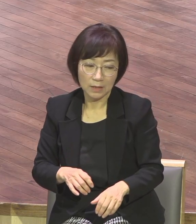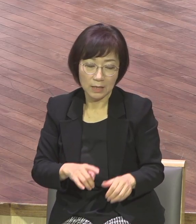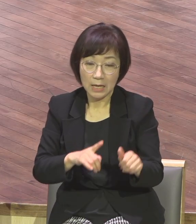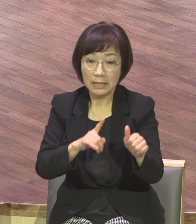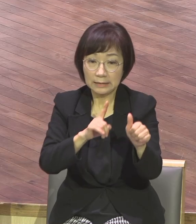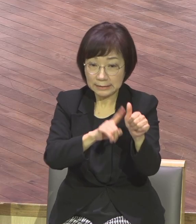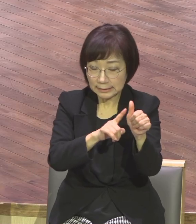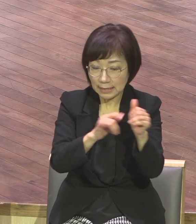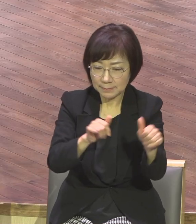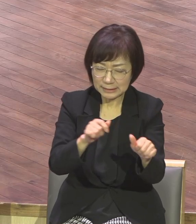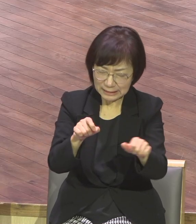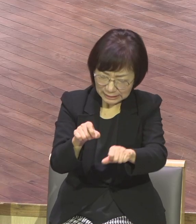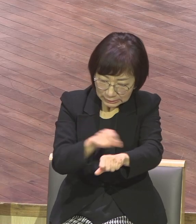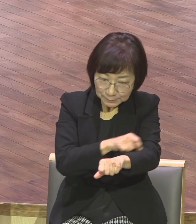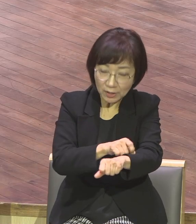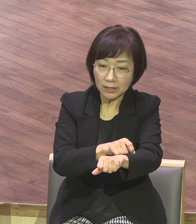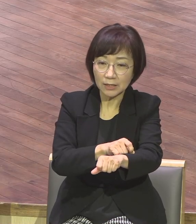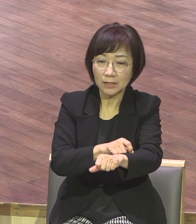두기고를